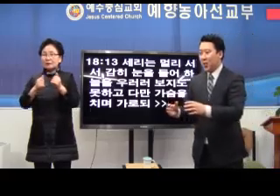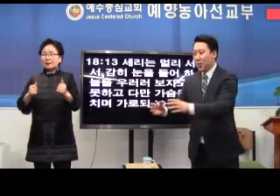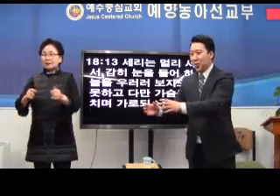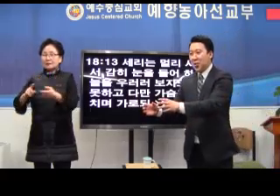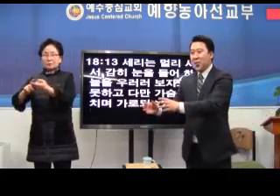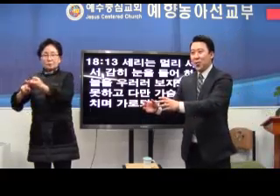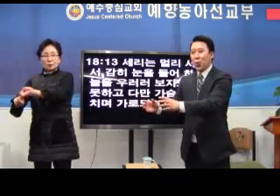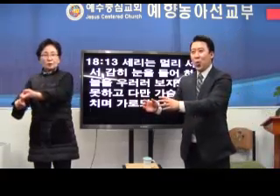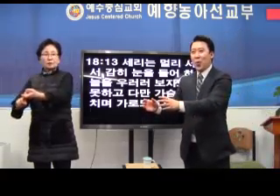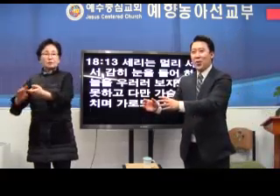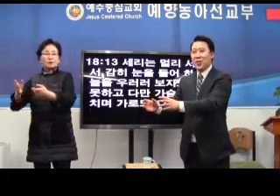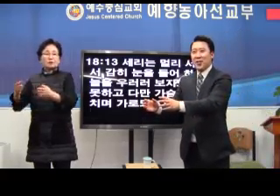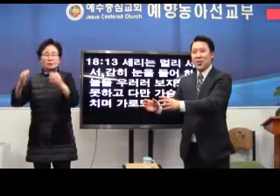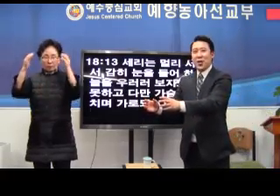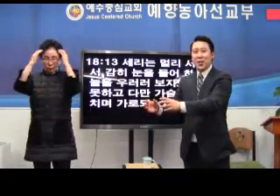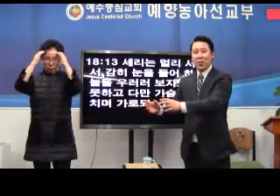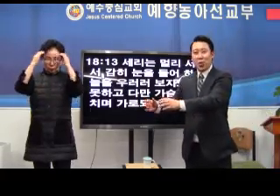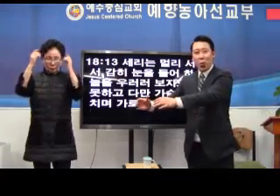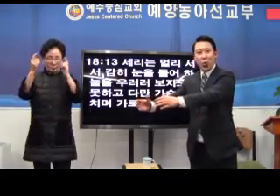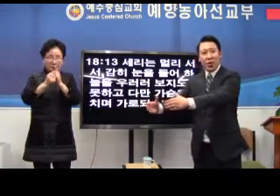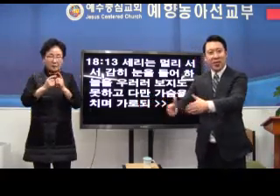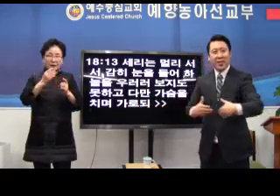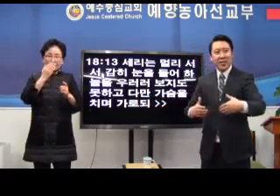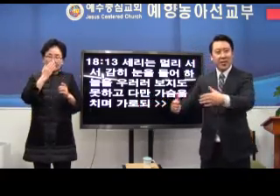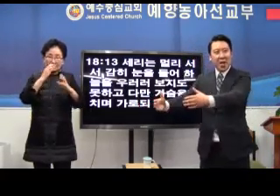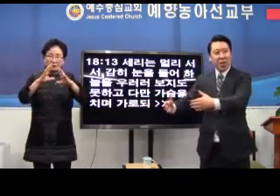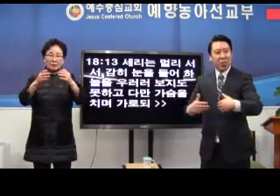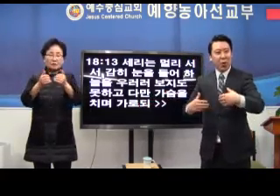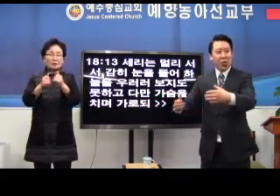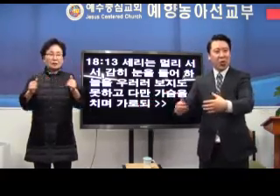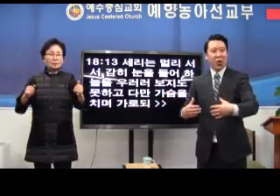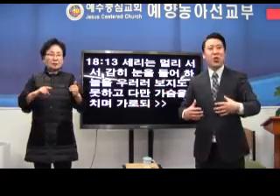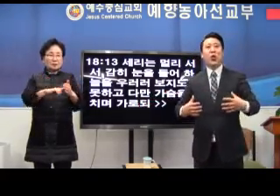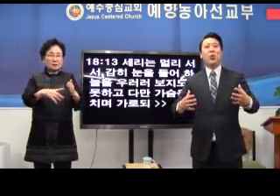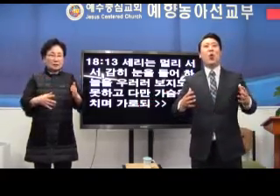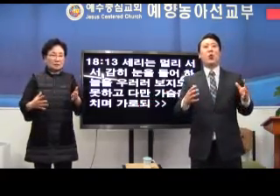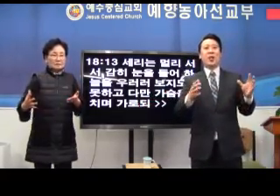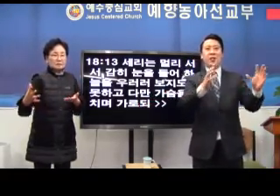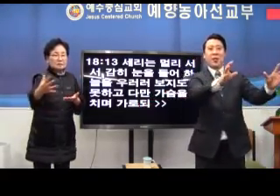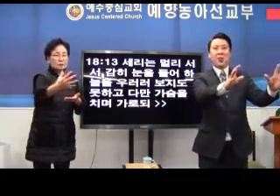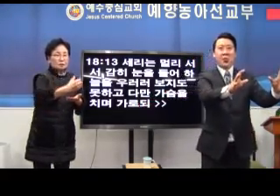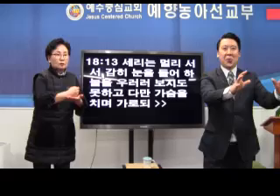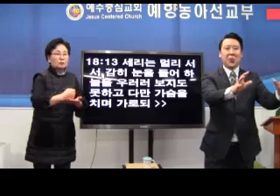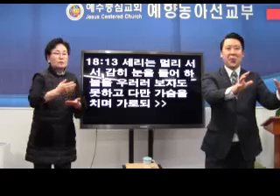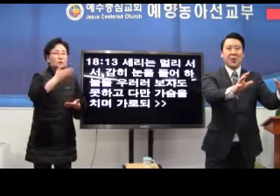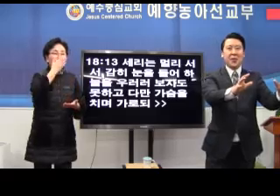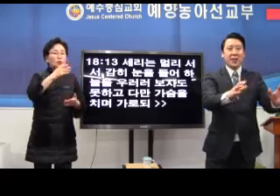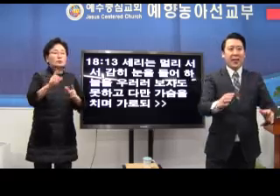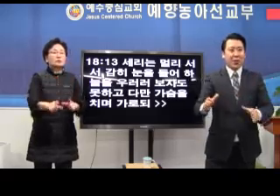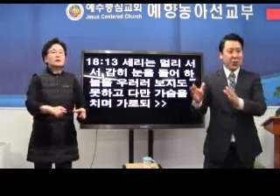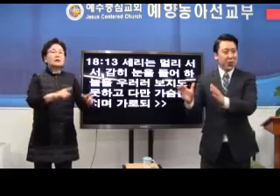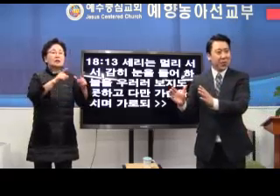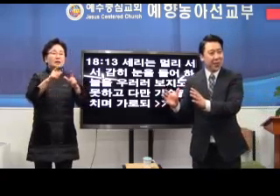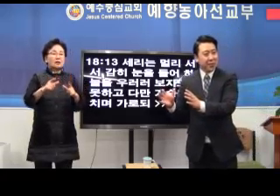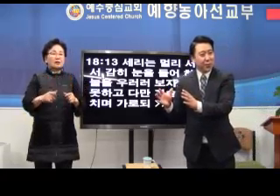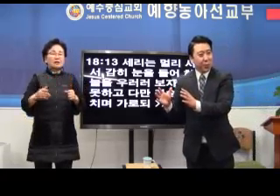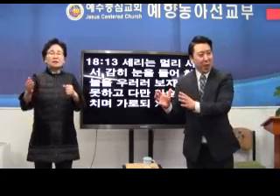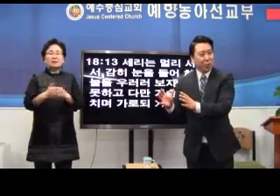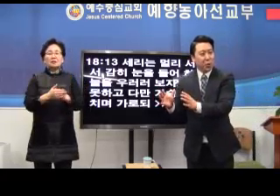이 고통받는 이스라엘 사람들의 돈을 세금을 걷어서 그걸로 먹고 사는 사람. 아주 매국 노죠,